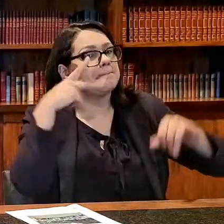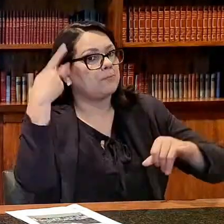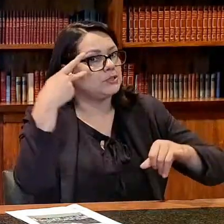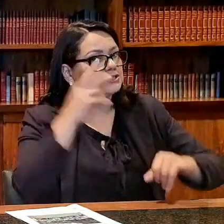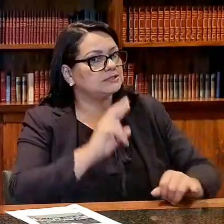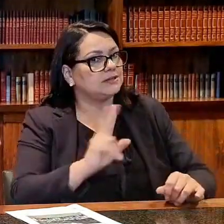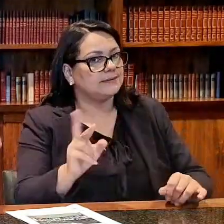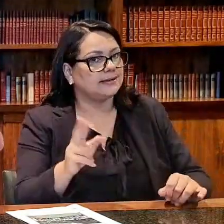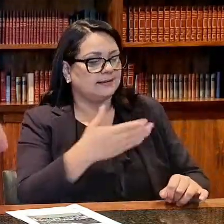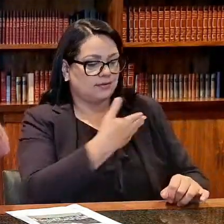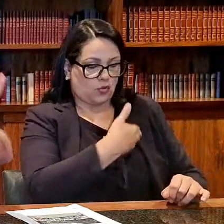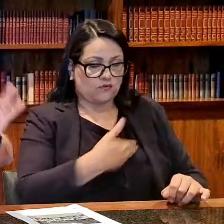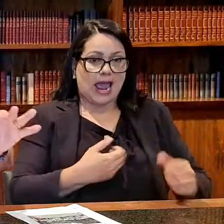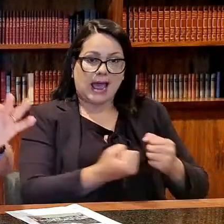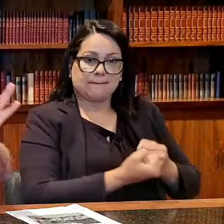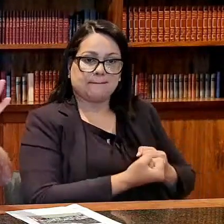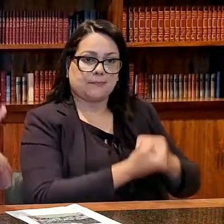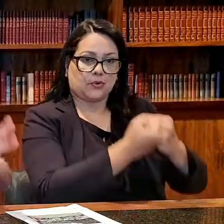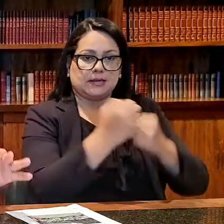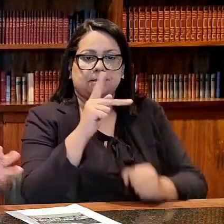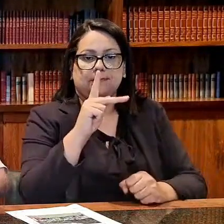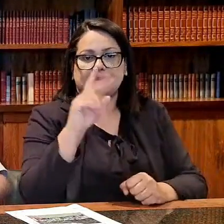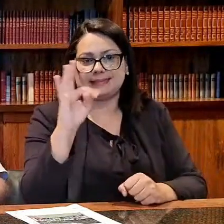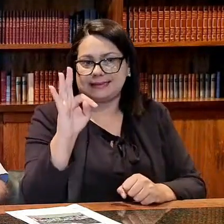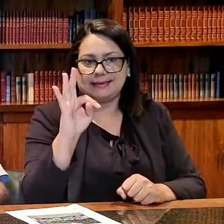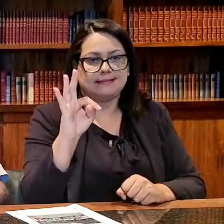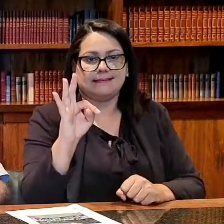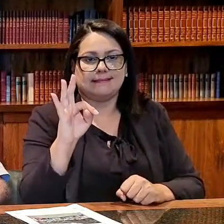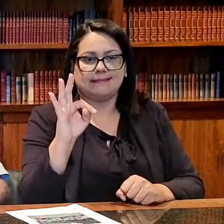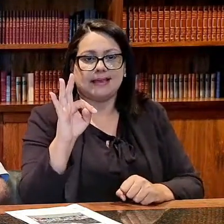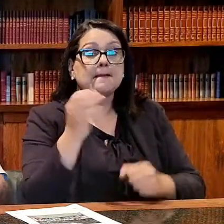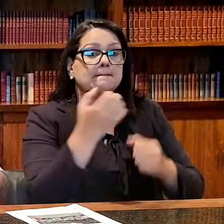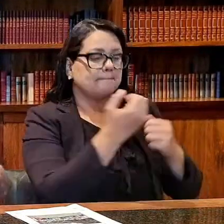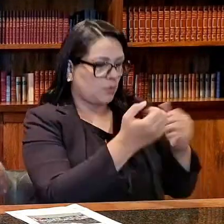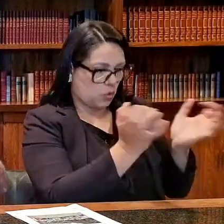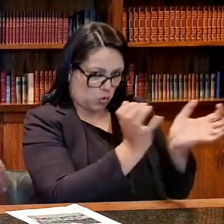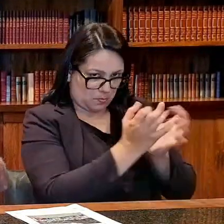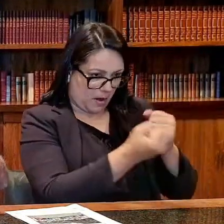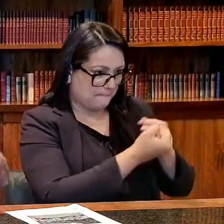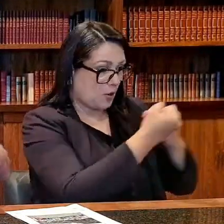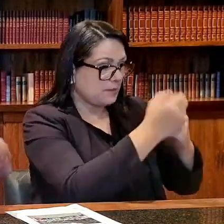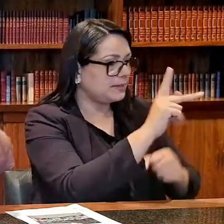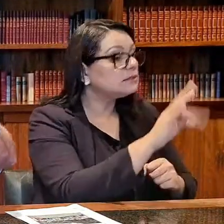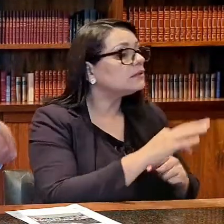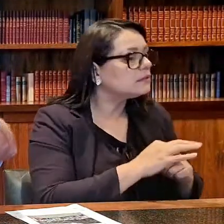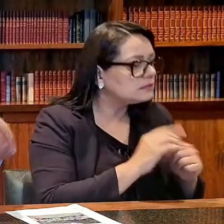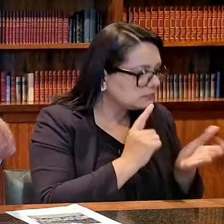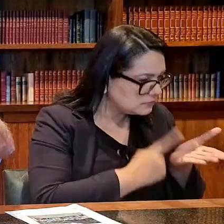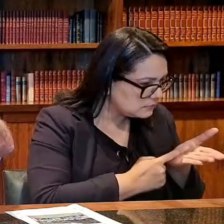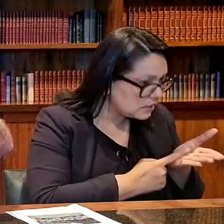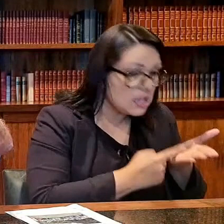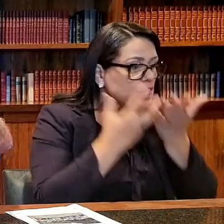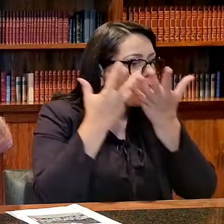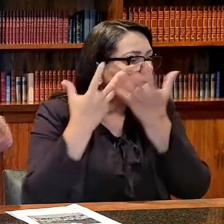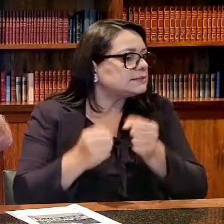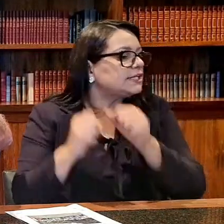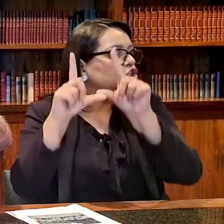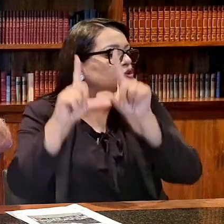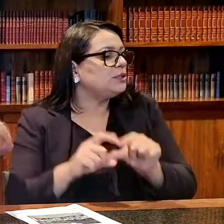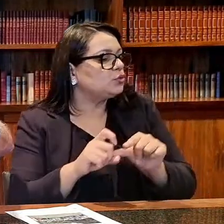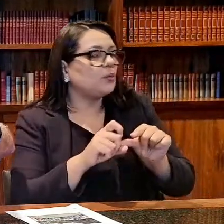governadores que apoiam o PT estão contra a redução dos combustíveis. E o nosso prezado Lula